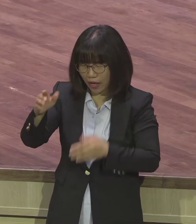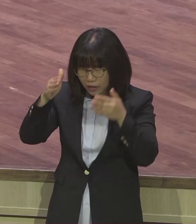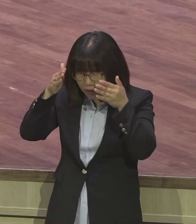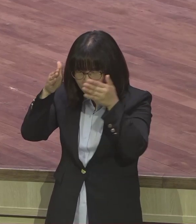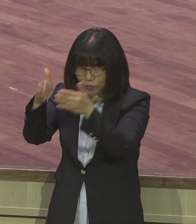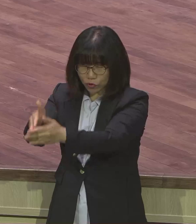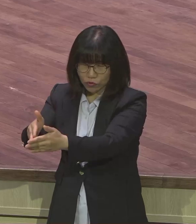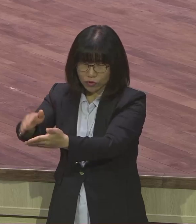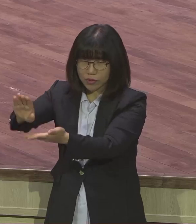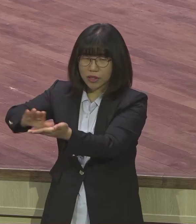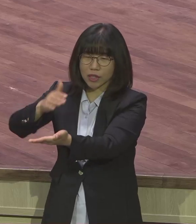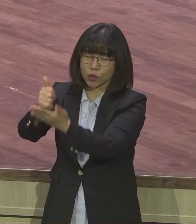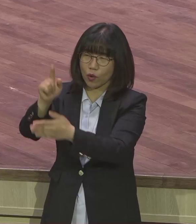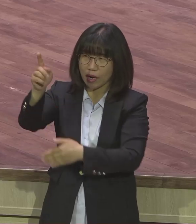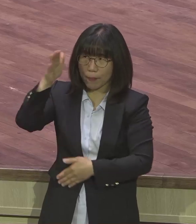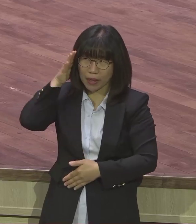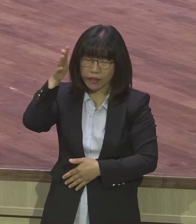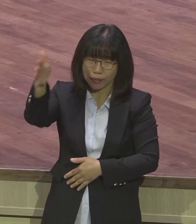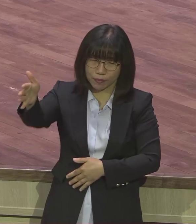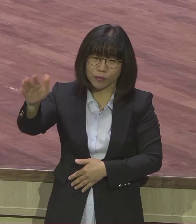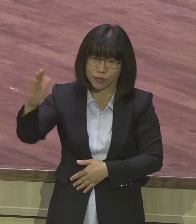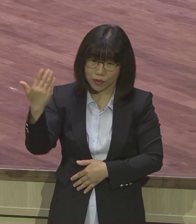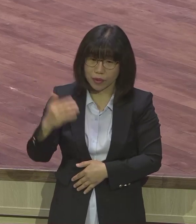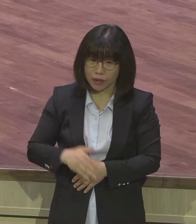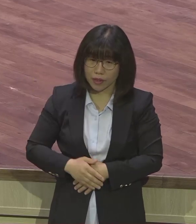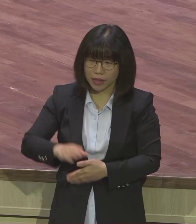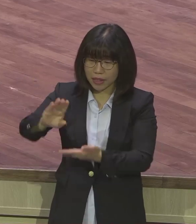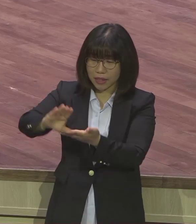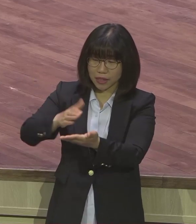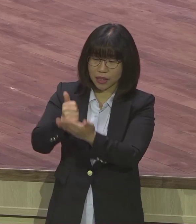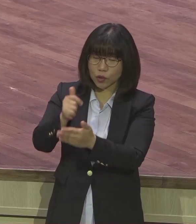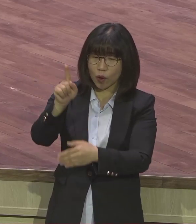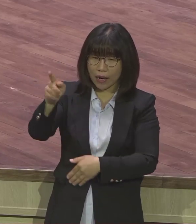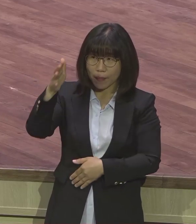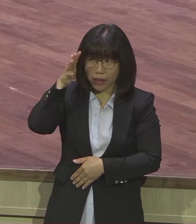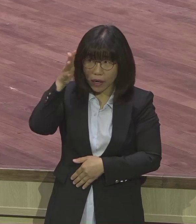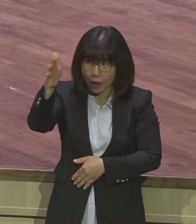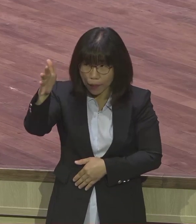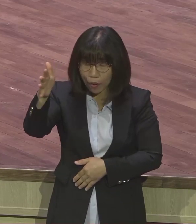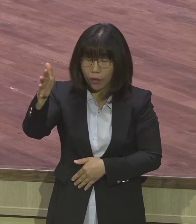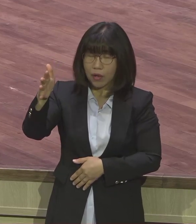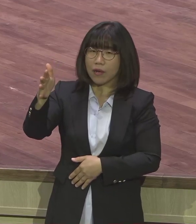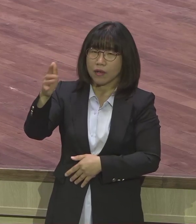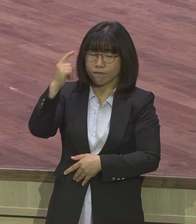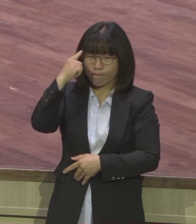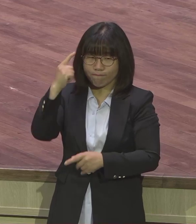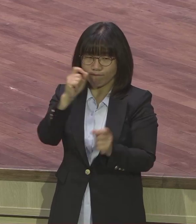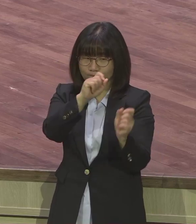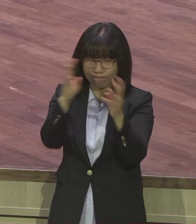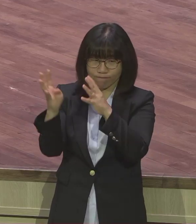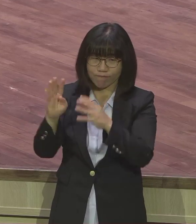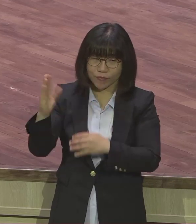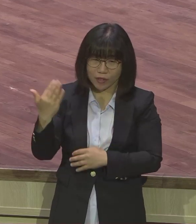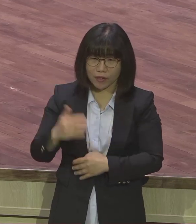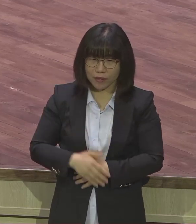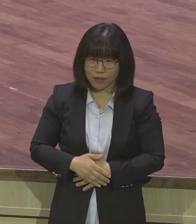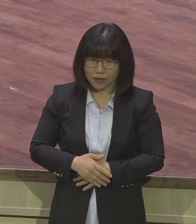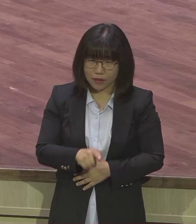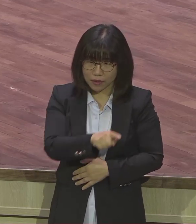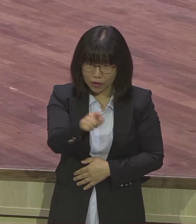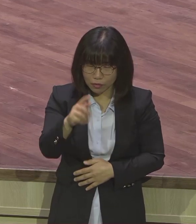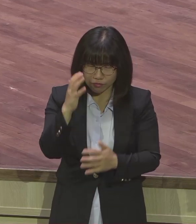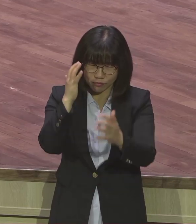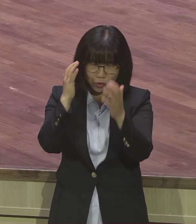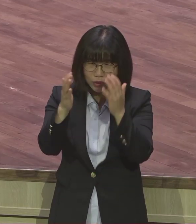뭐냐? 그리스도예요. 그리스도 중심으로 살면 끝난 거예요. 심플하게 사세요. 뭐 그렇게